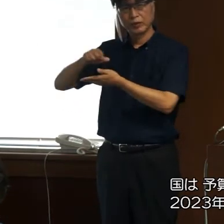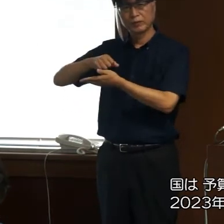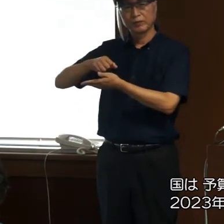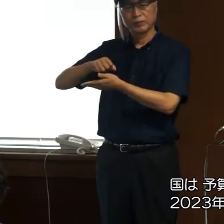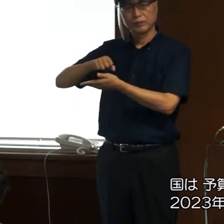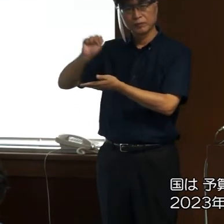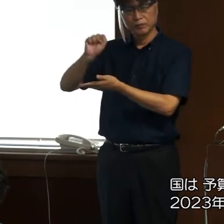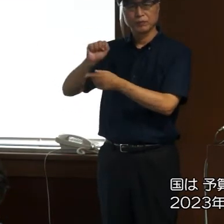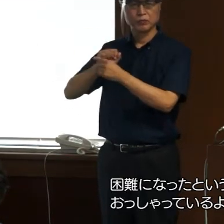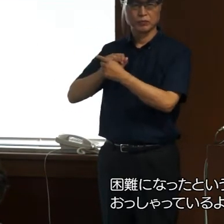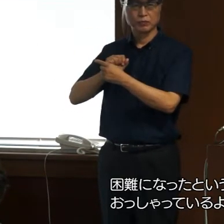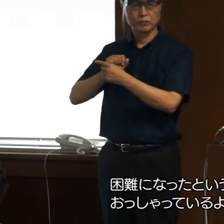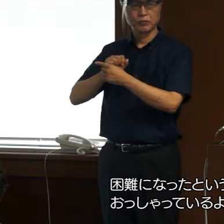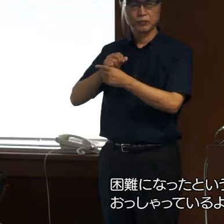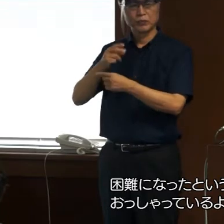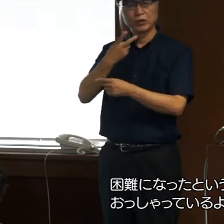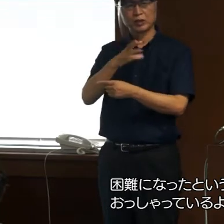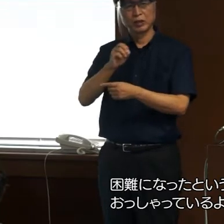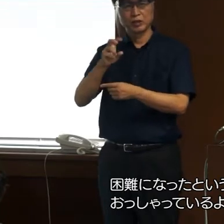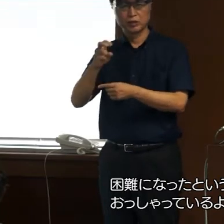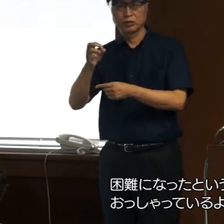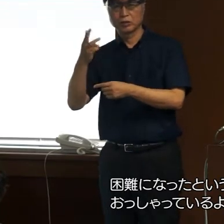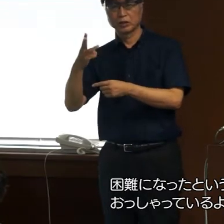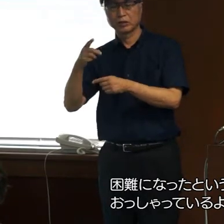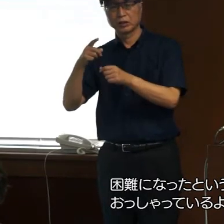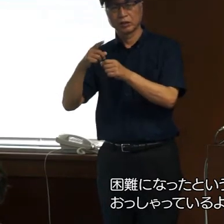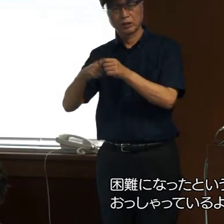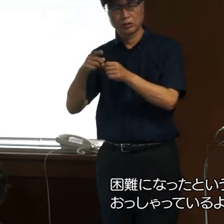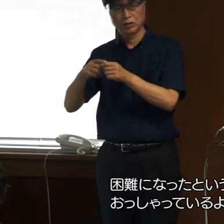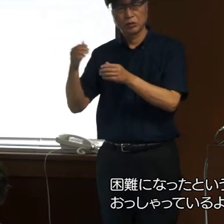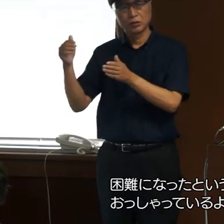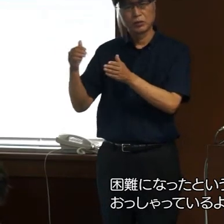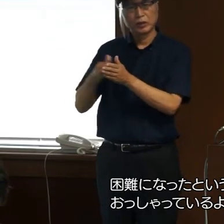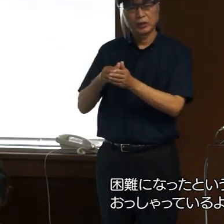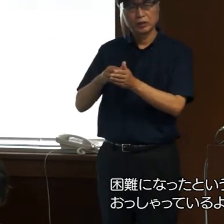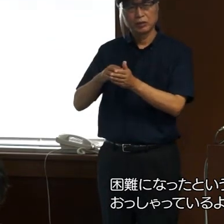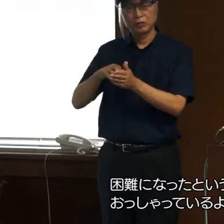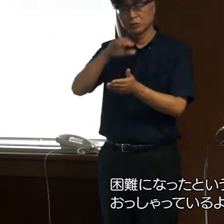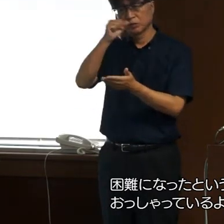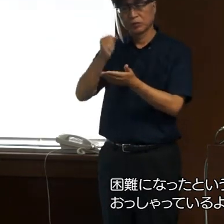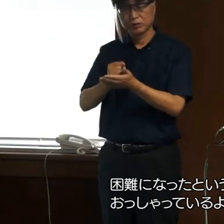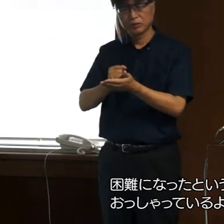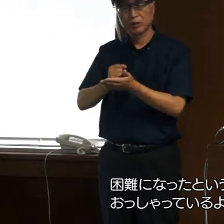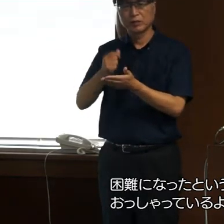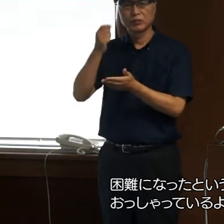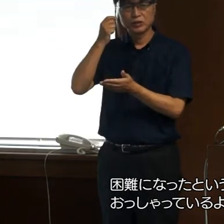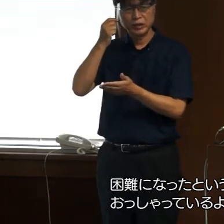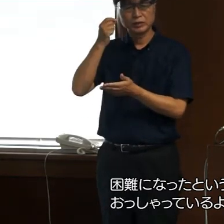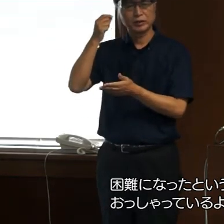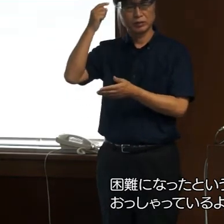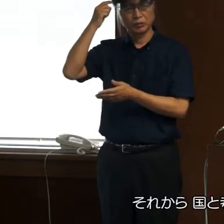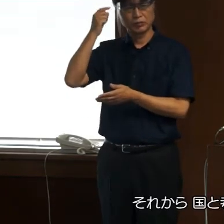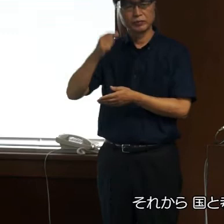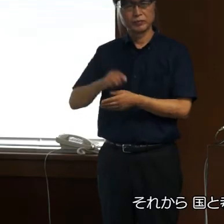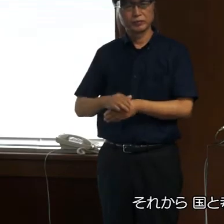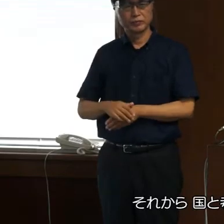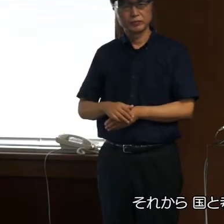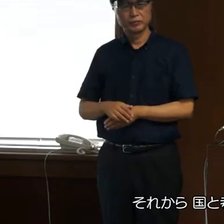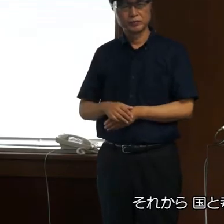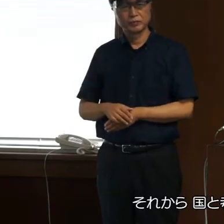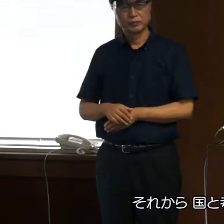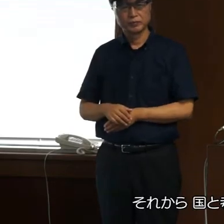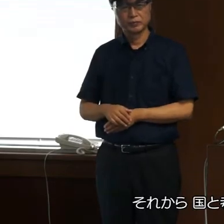度までの着工は困難になったというふうなことをおっしゃっているようですが、その受け止めとですね、それ